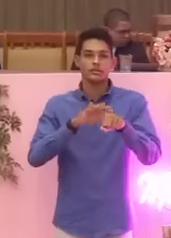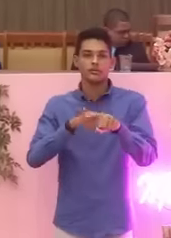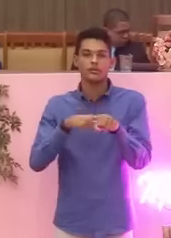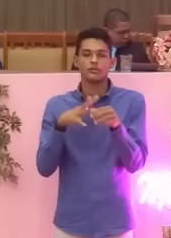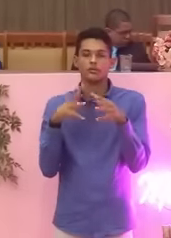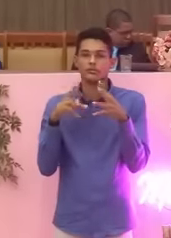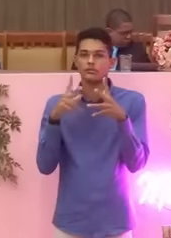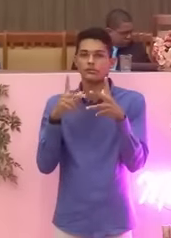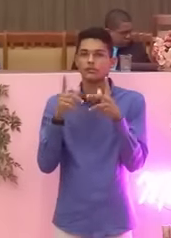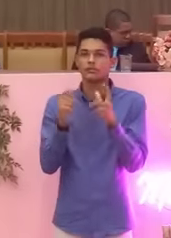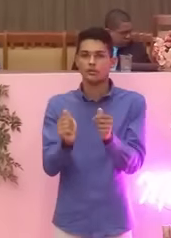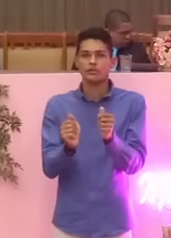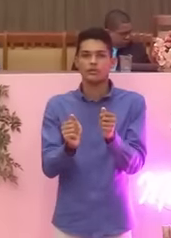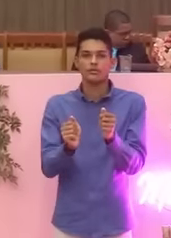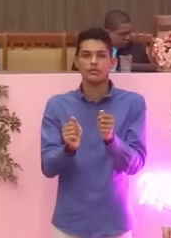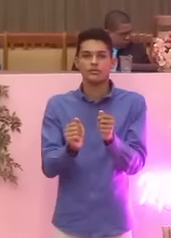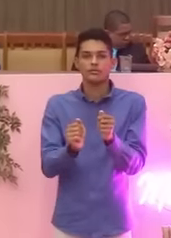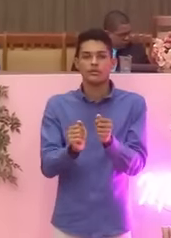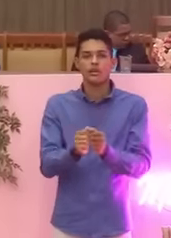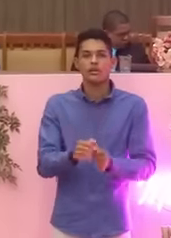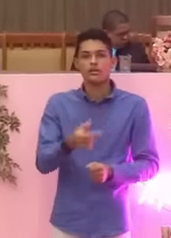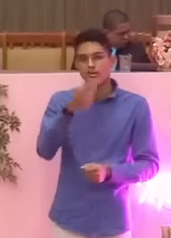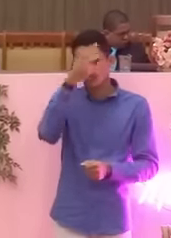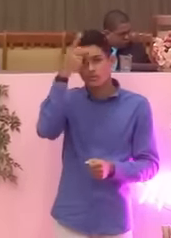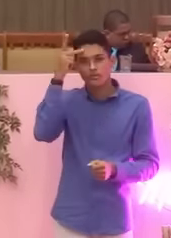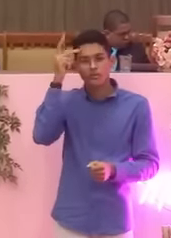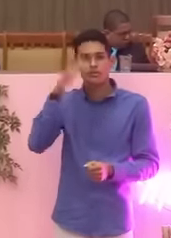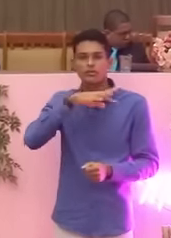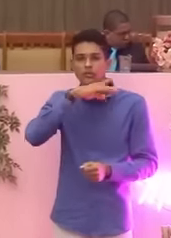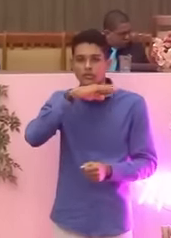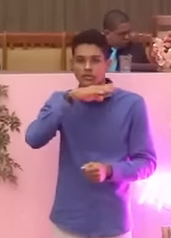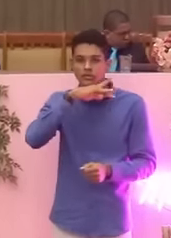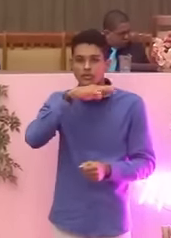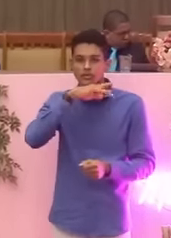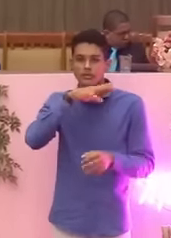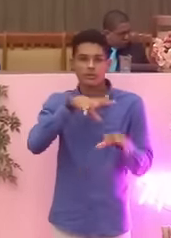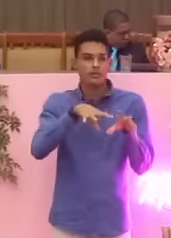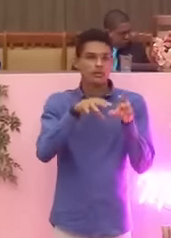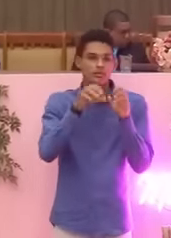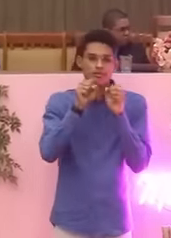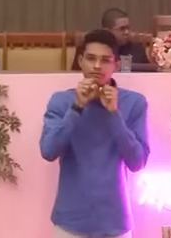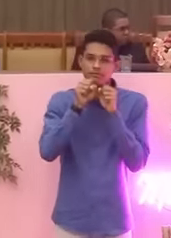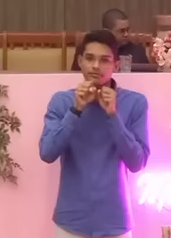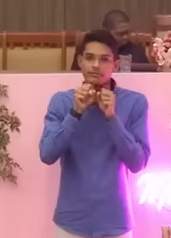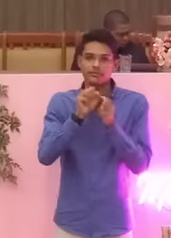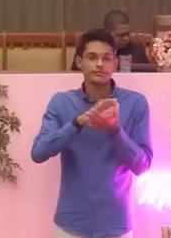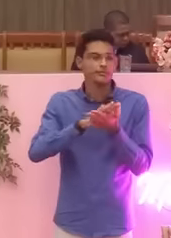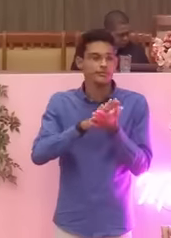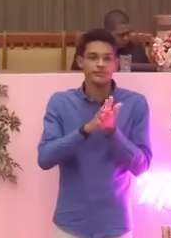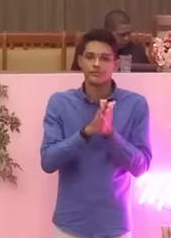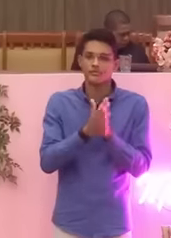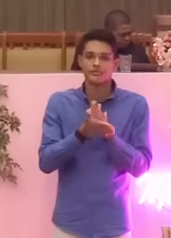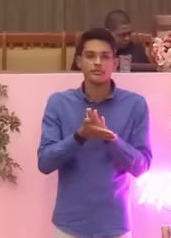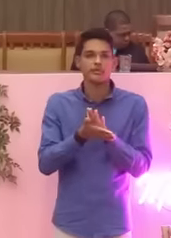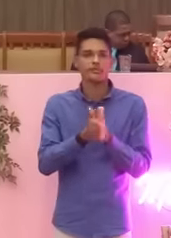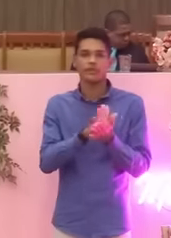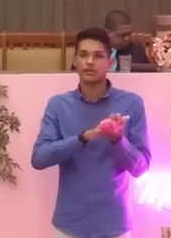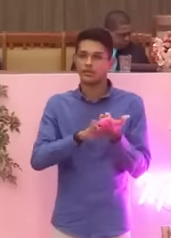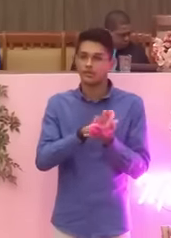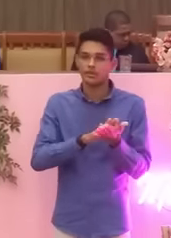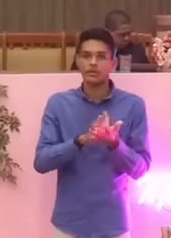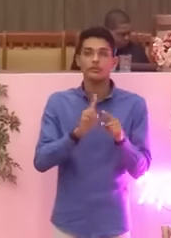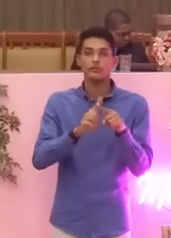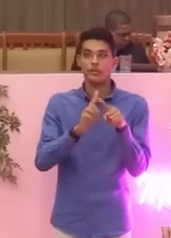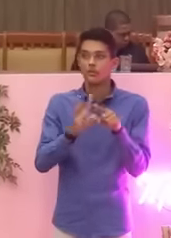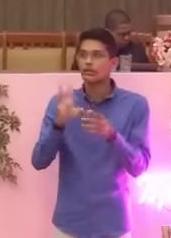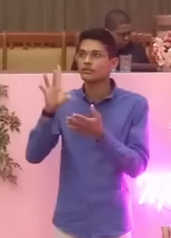do Candomblé do diabo do inferno e amaldiçoa você não vai nada porque contra ti não adianta encantamento